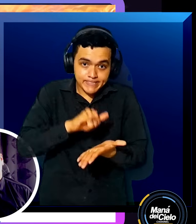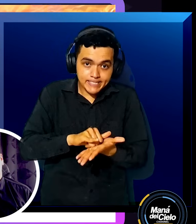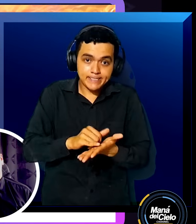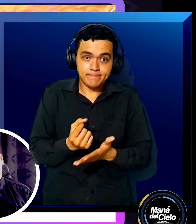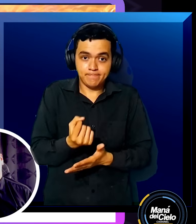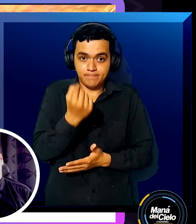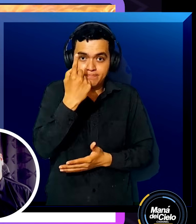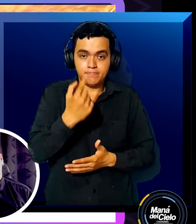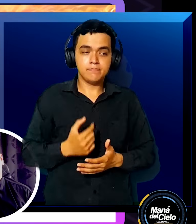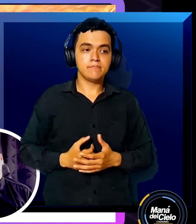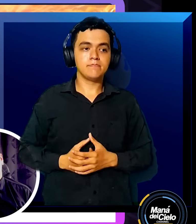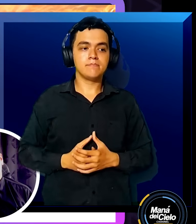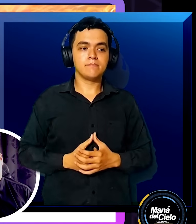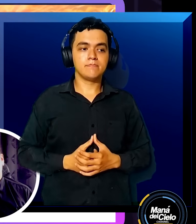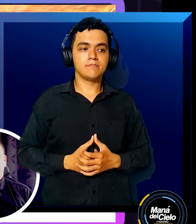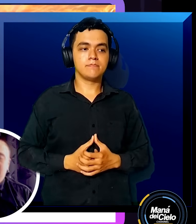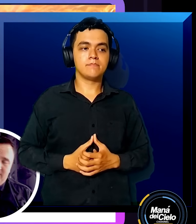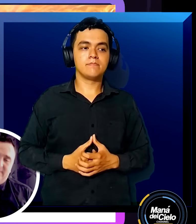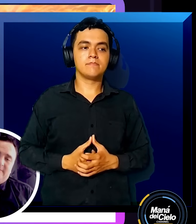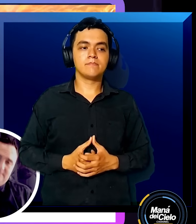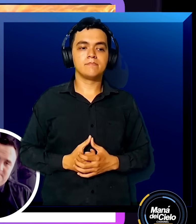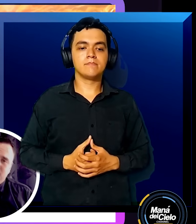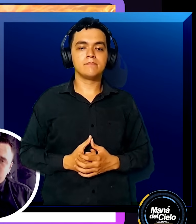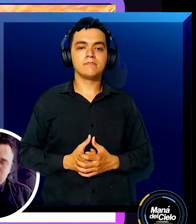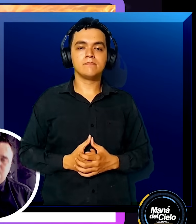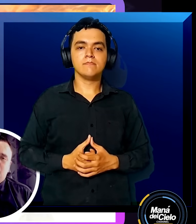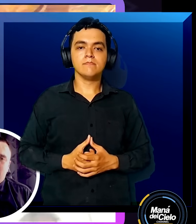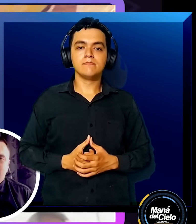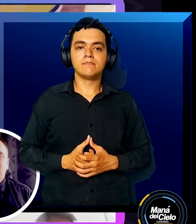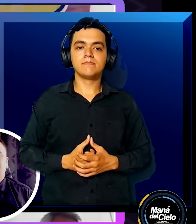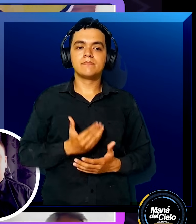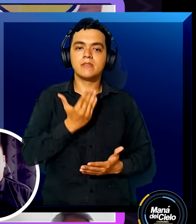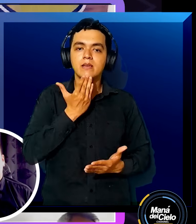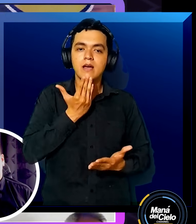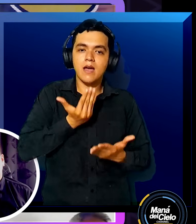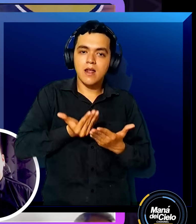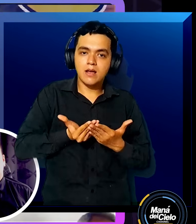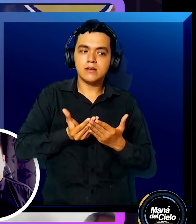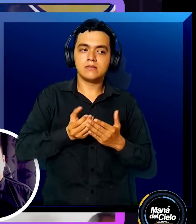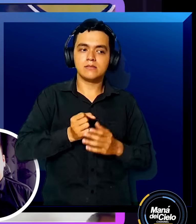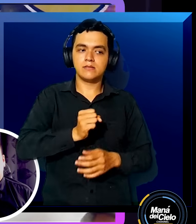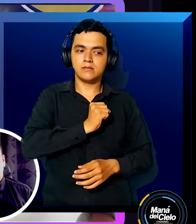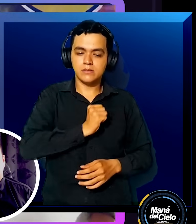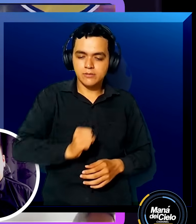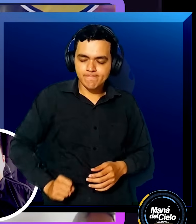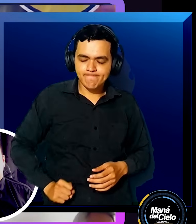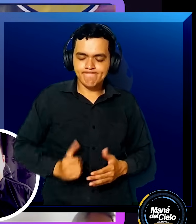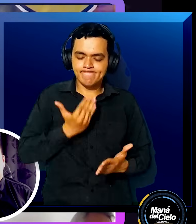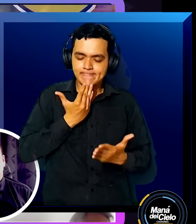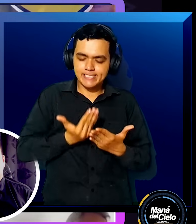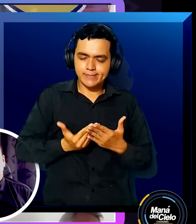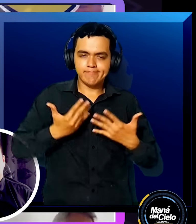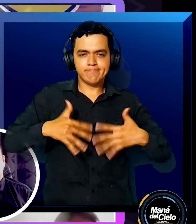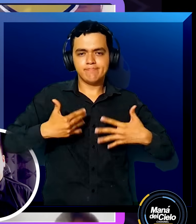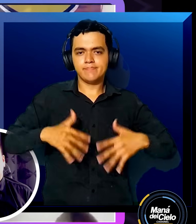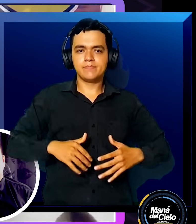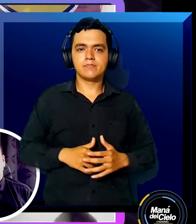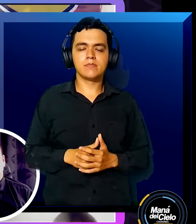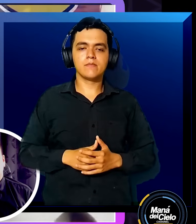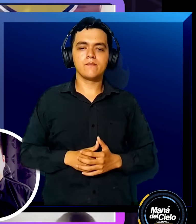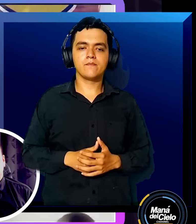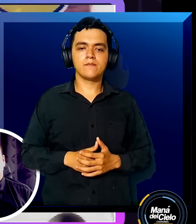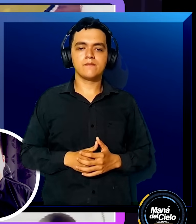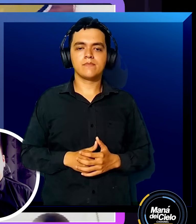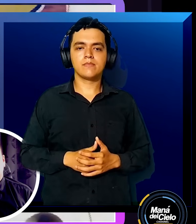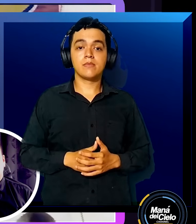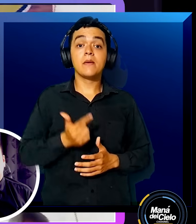Dios, te bendecimos, te alabamos, te adoramos. Haciendo la obra de Dios, haciendo el trabajo de Dios. Bendiciendo al Señor, gracias por las pruebas,